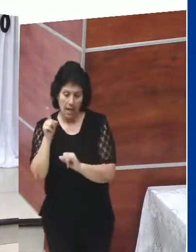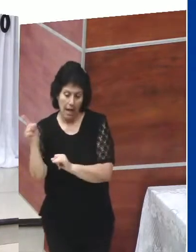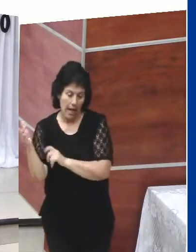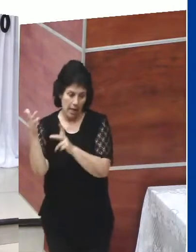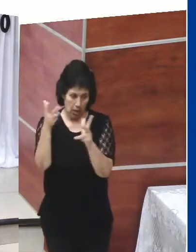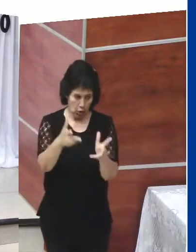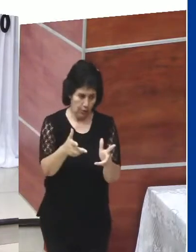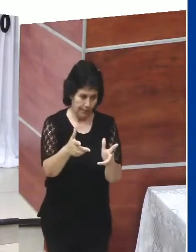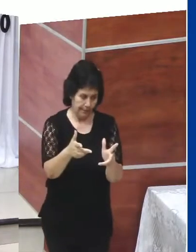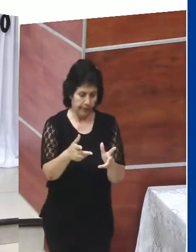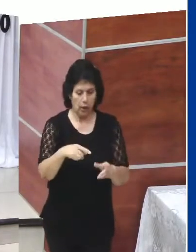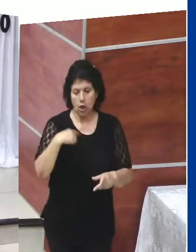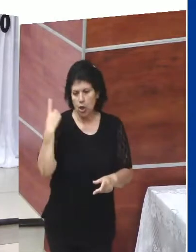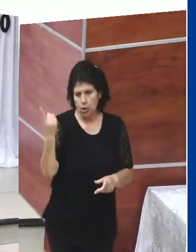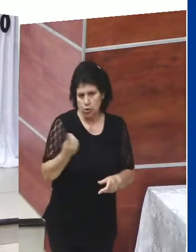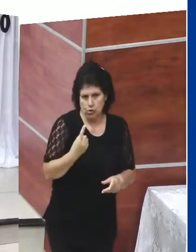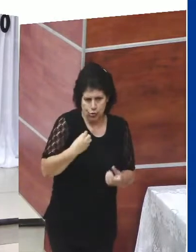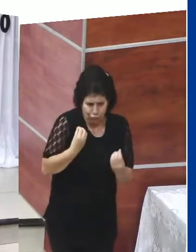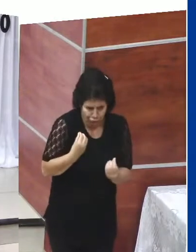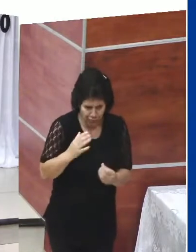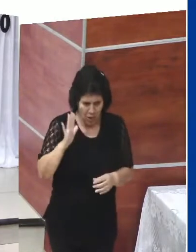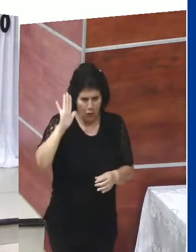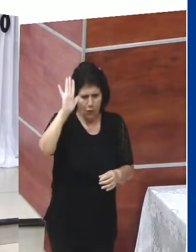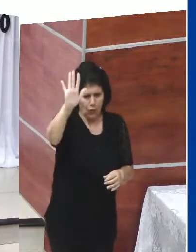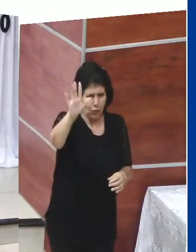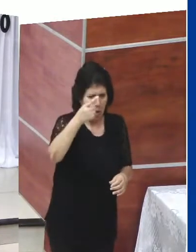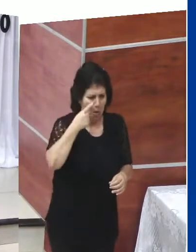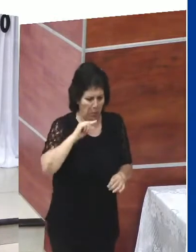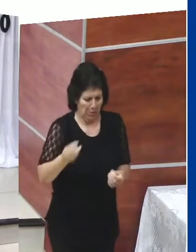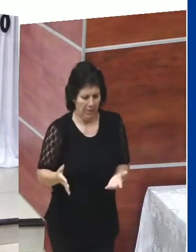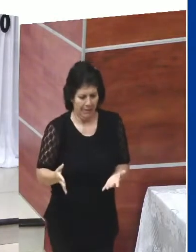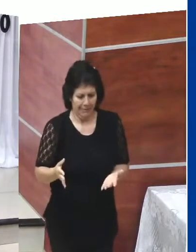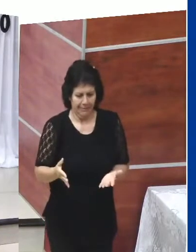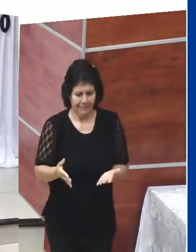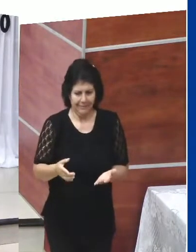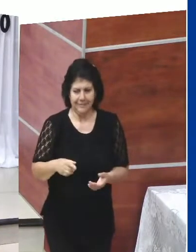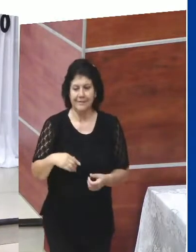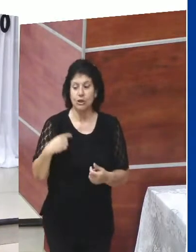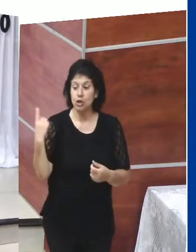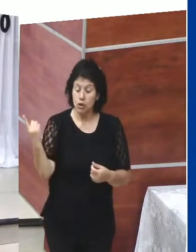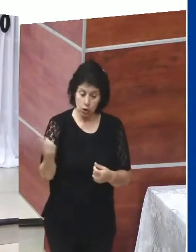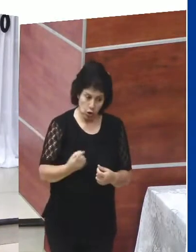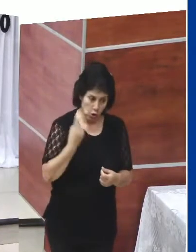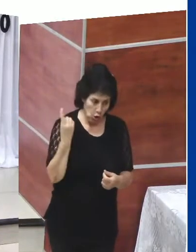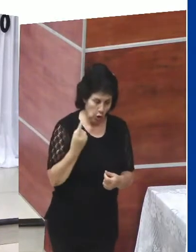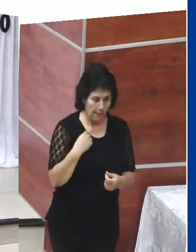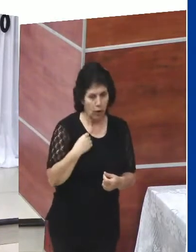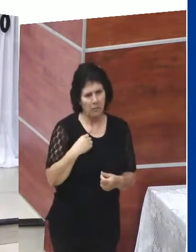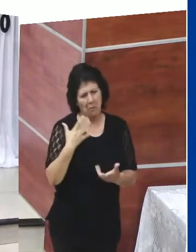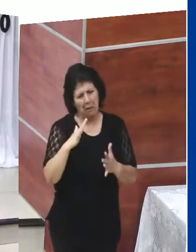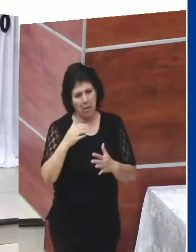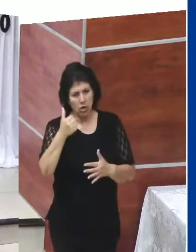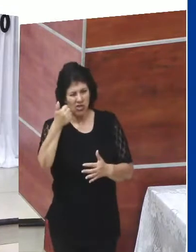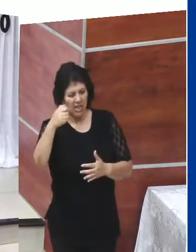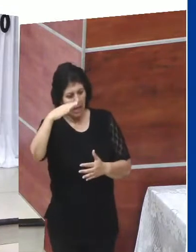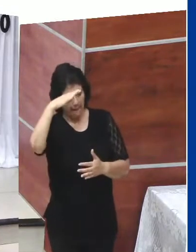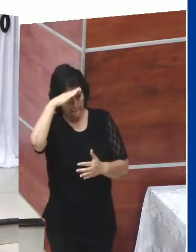futuro, así como no puede comer lo suficiente para los próximos 6